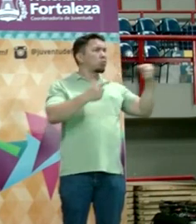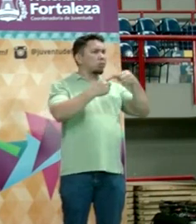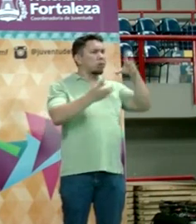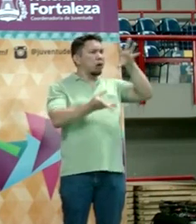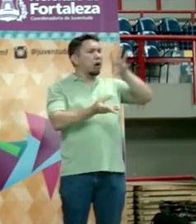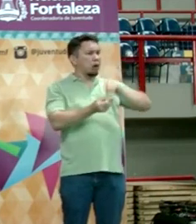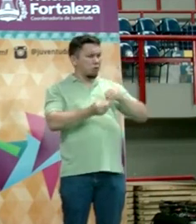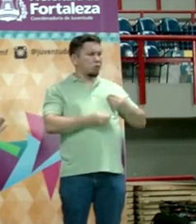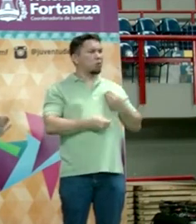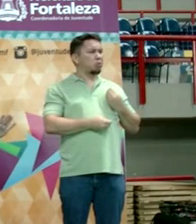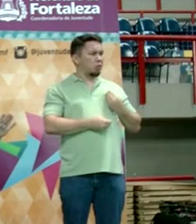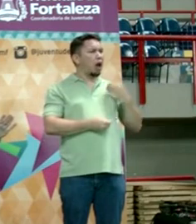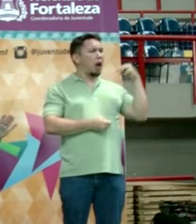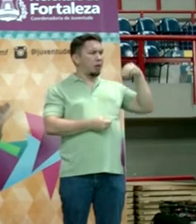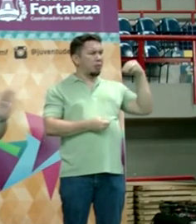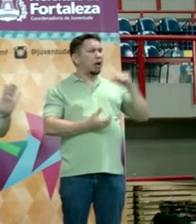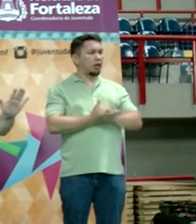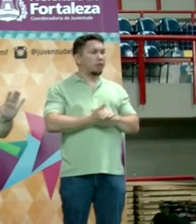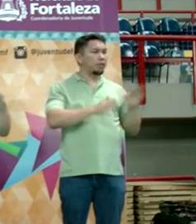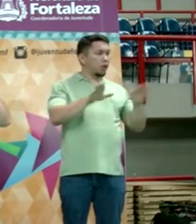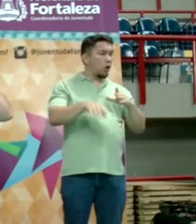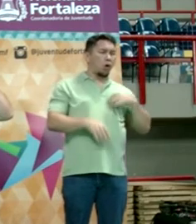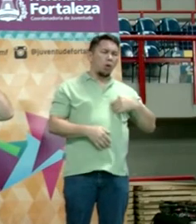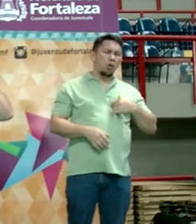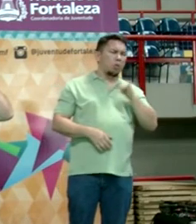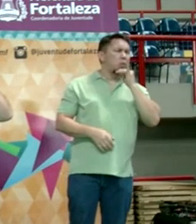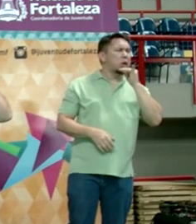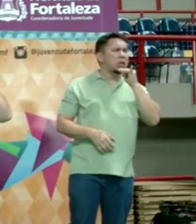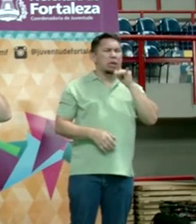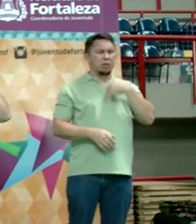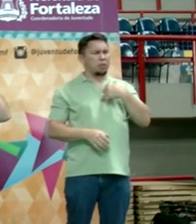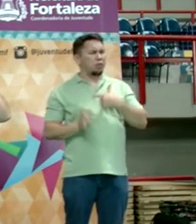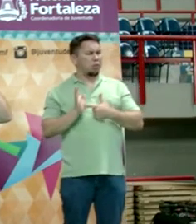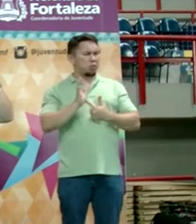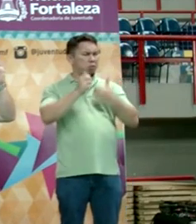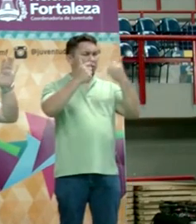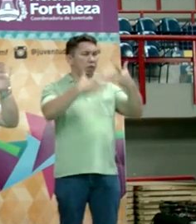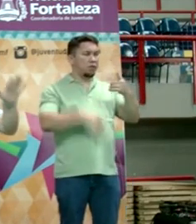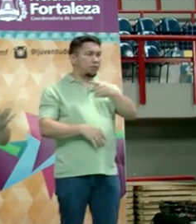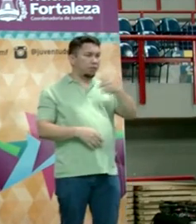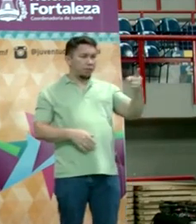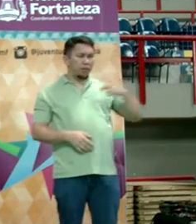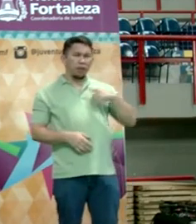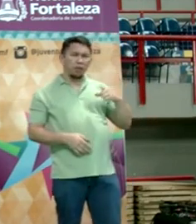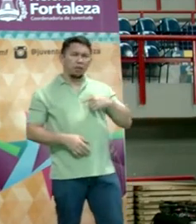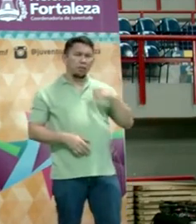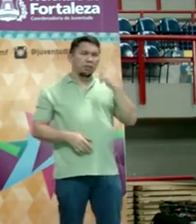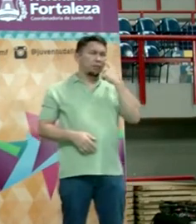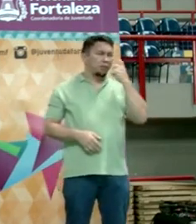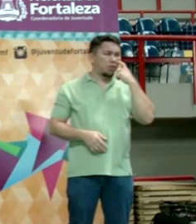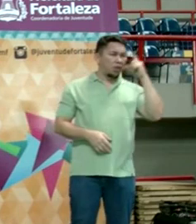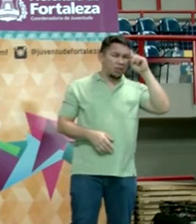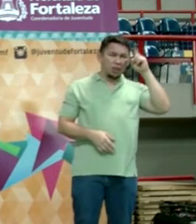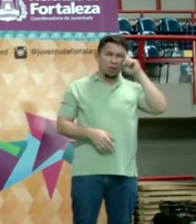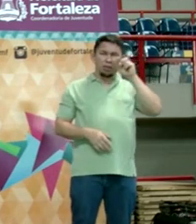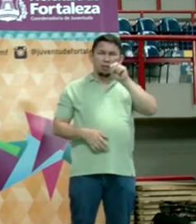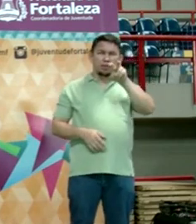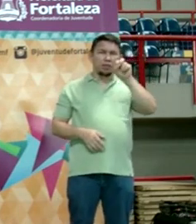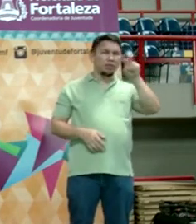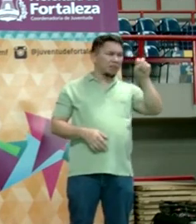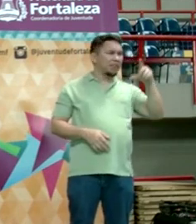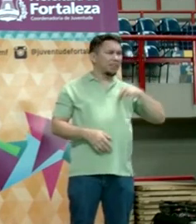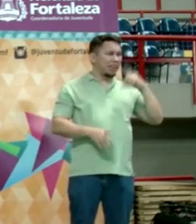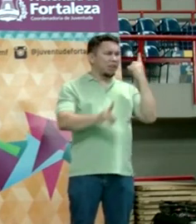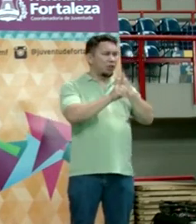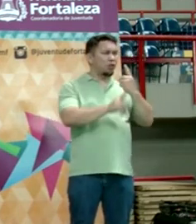matemática. Quer um exemplo bem legal? Você já deve ter visto um monte de coisa no nosso dia a dia que tem o número